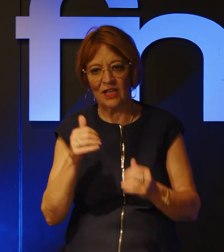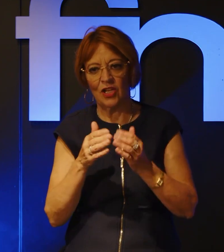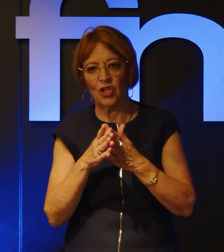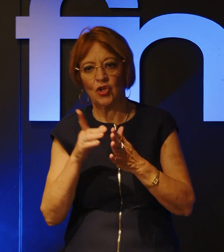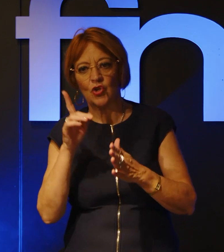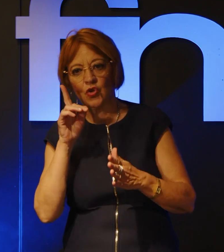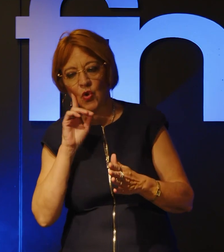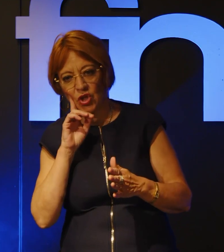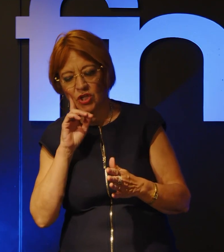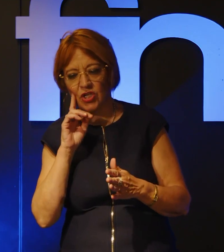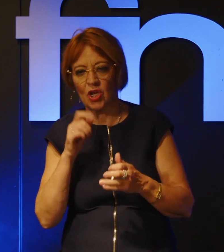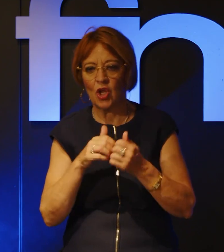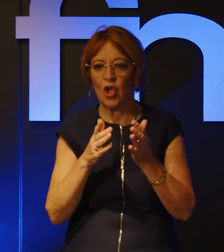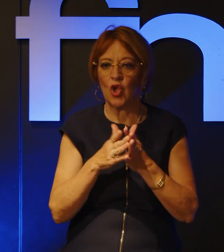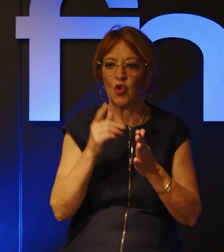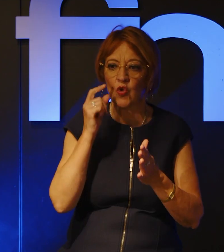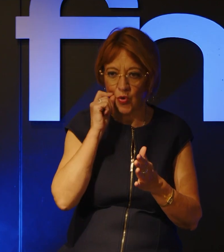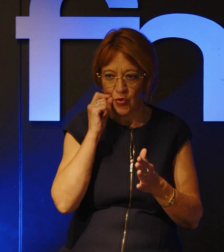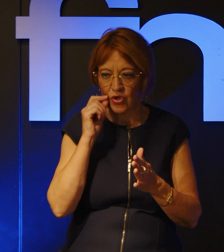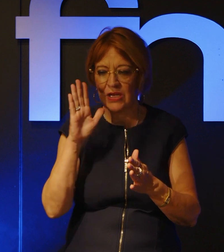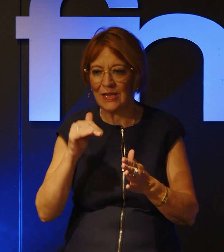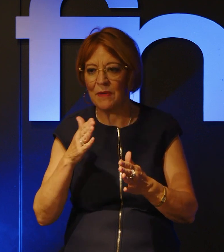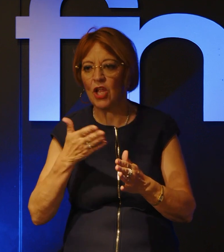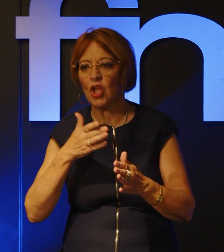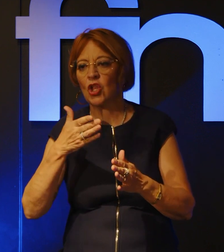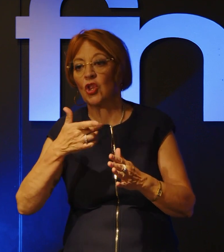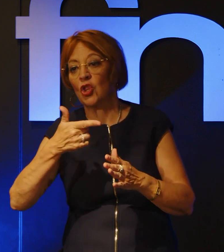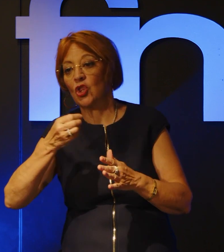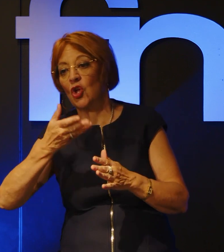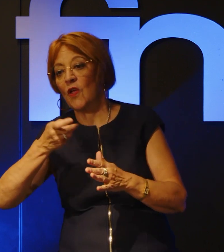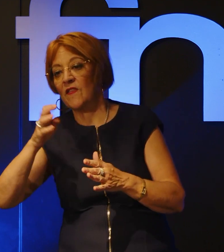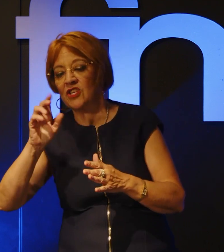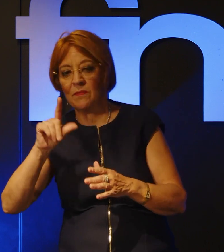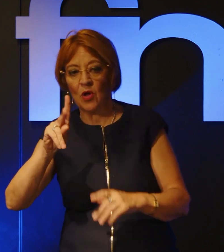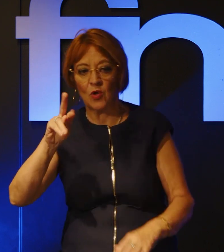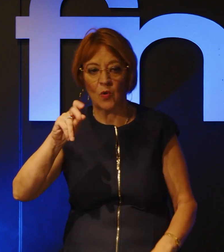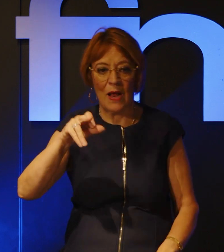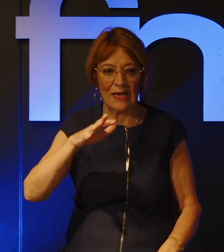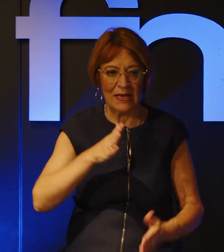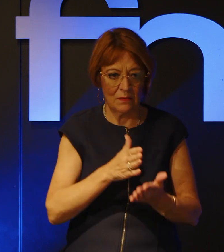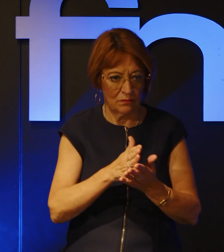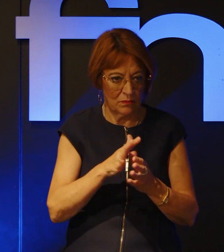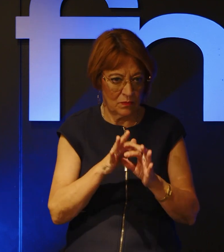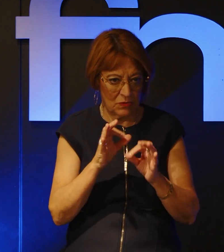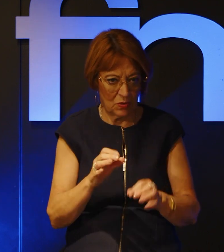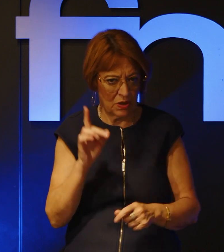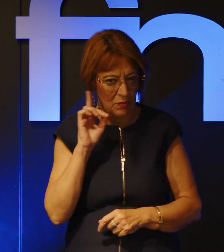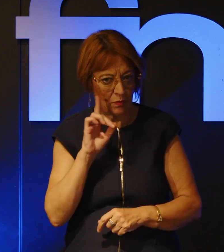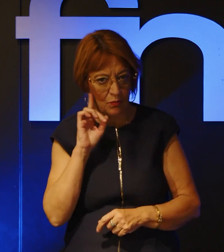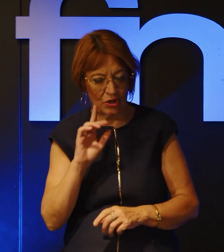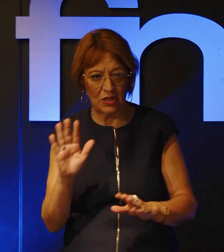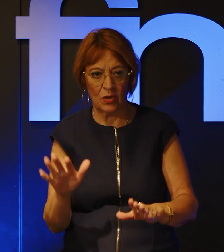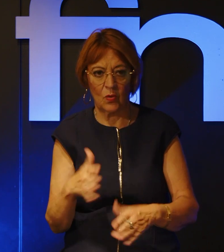todos e seguindo a linha da Luana por coincidência também acho importante que